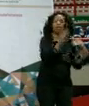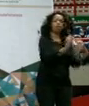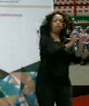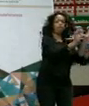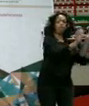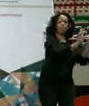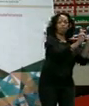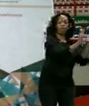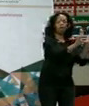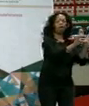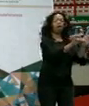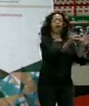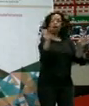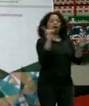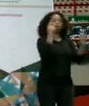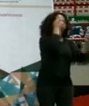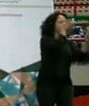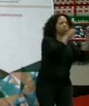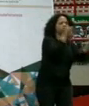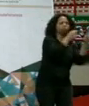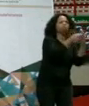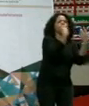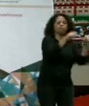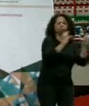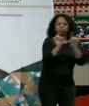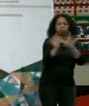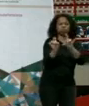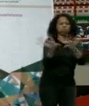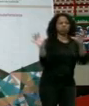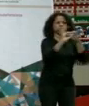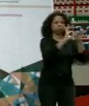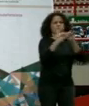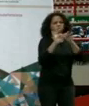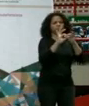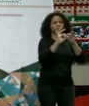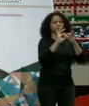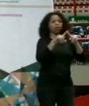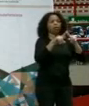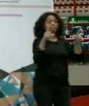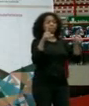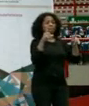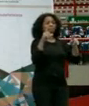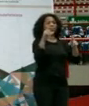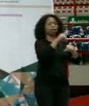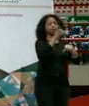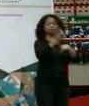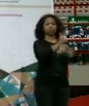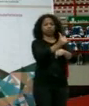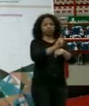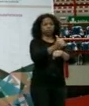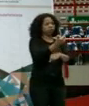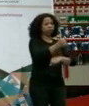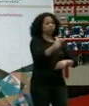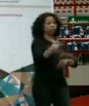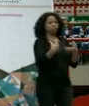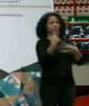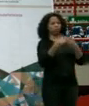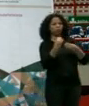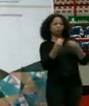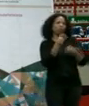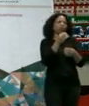conseguia garantir mercado consumidor para a França. A grande questão é que essa estratégia ele não tinha como fazer contra